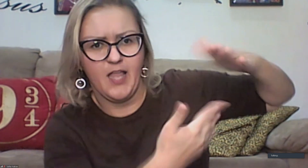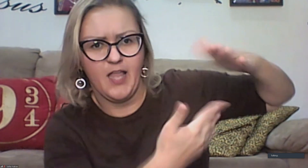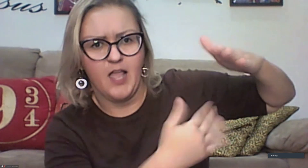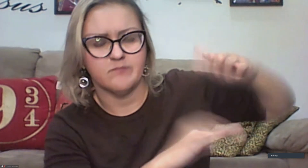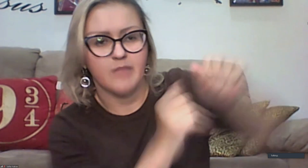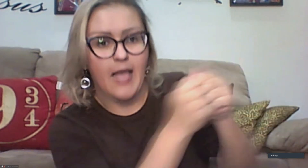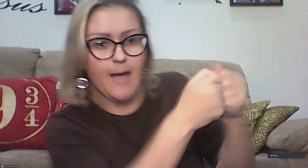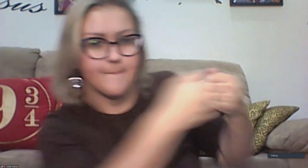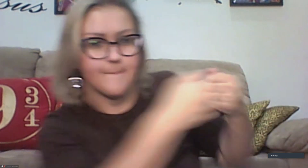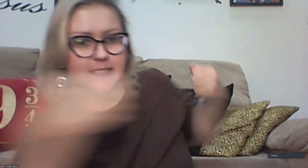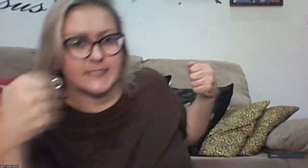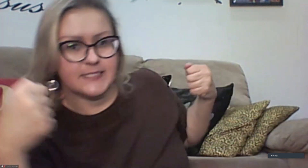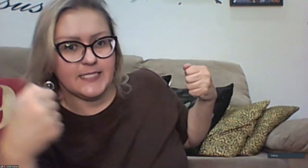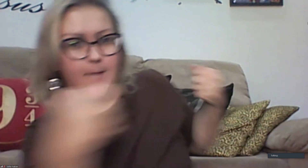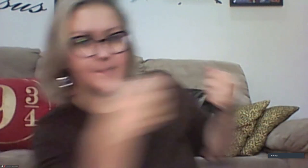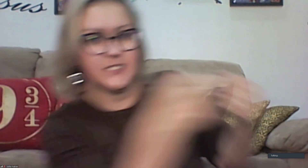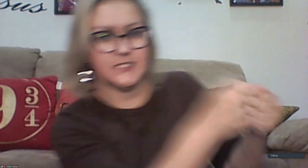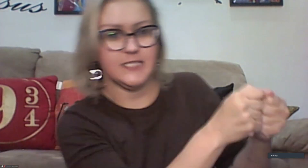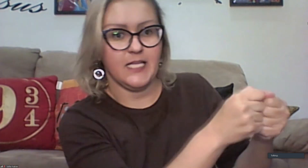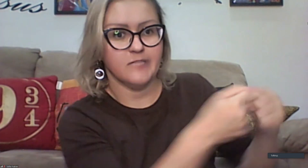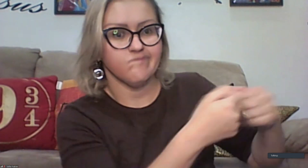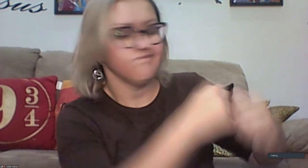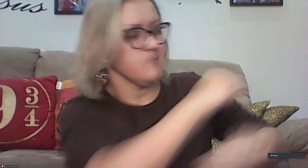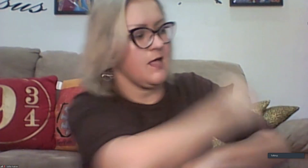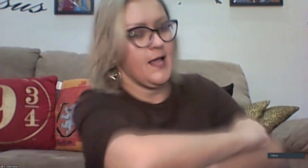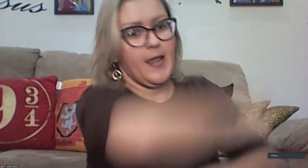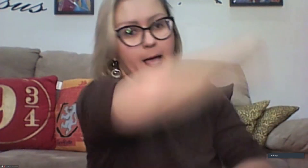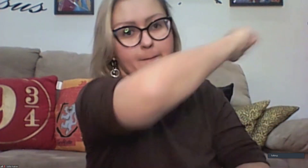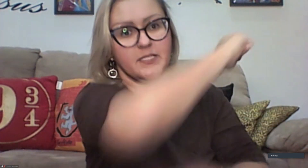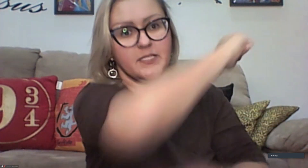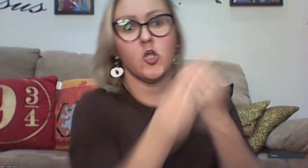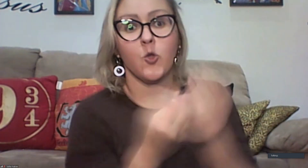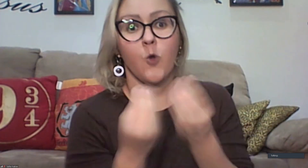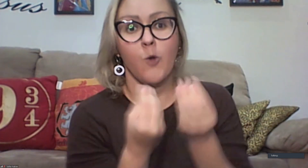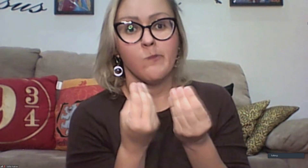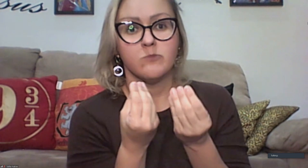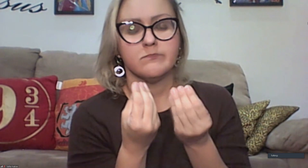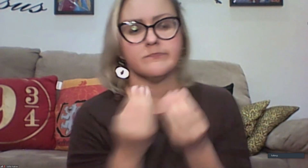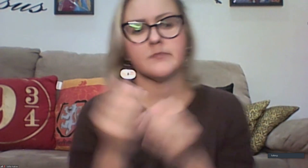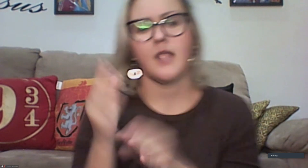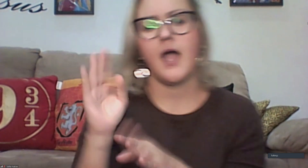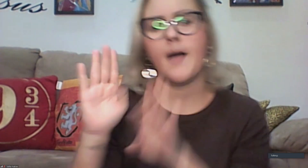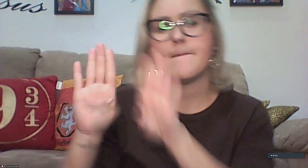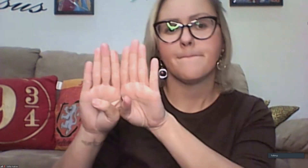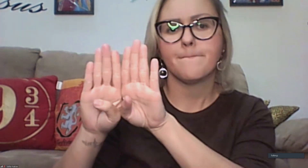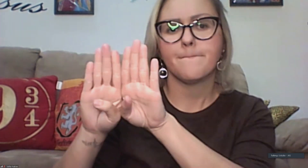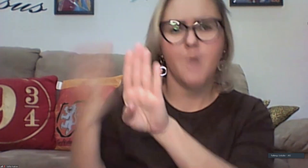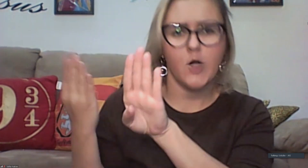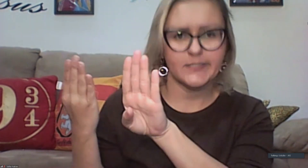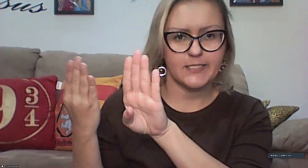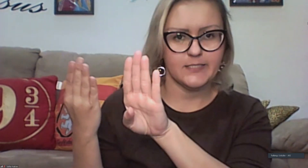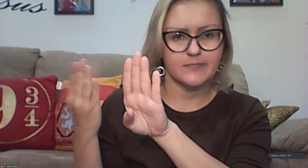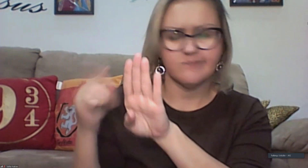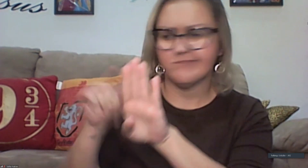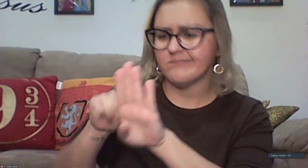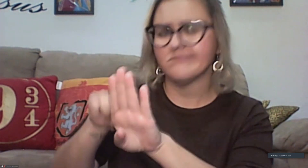você abrir a janela e mostrar para eles o mundo ali fora. Abrir a porta, que ela tem formas